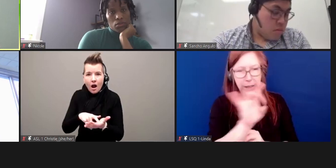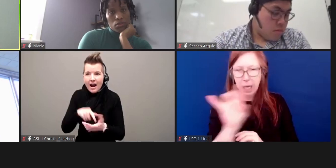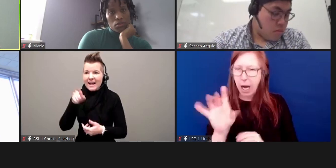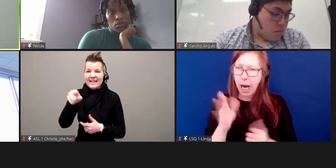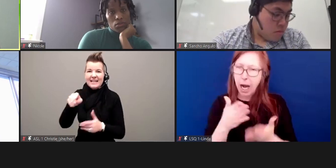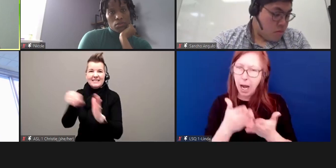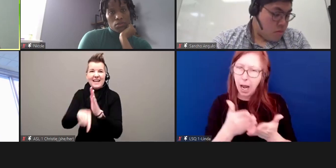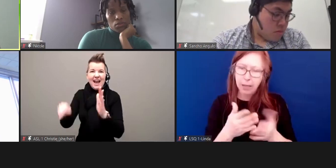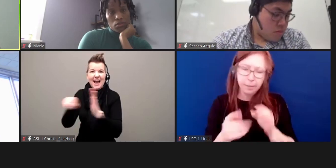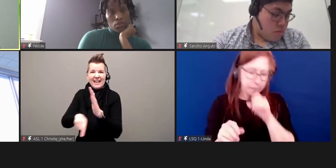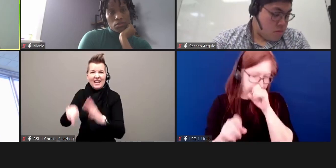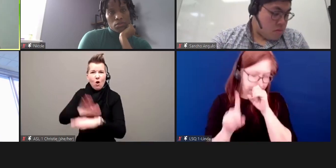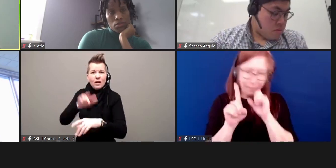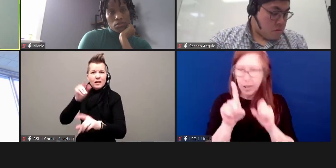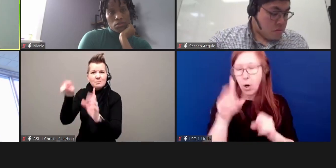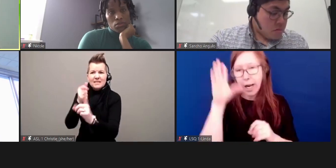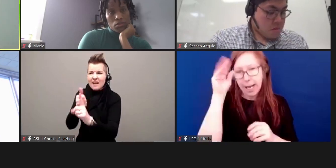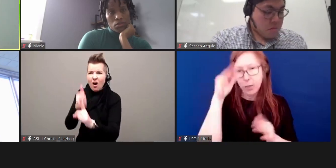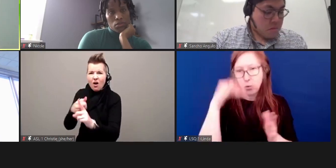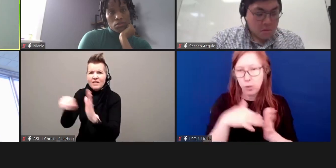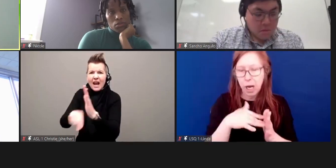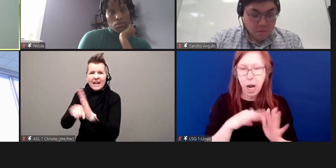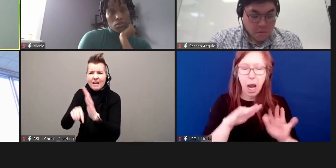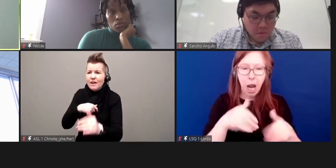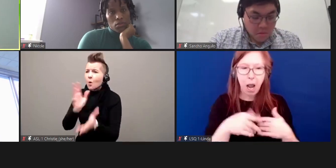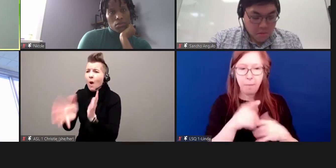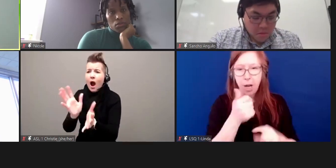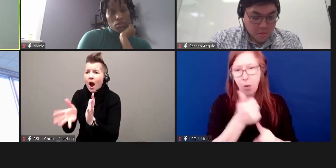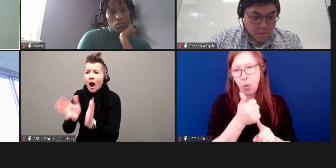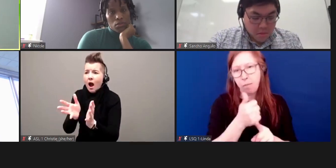Un étudiant, pardon, et il s'est suicidé.